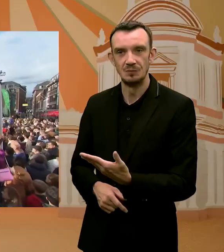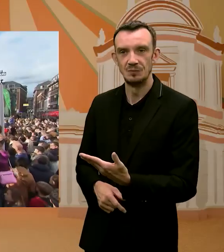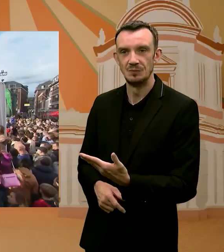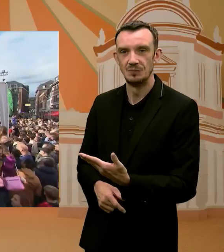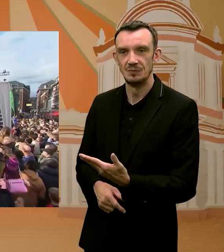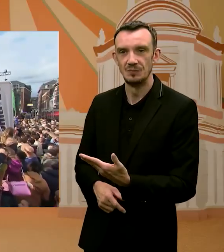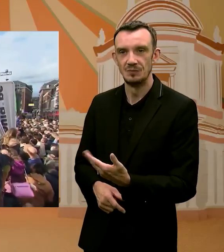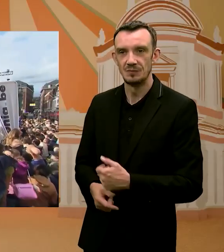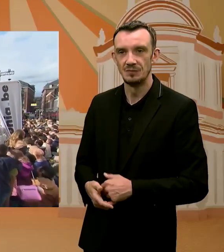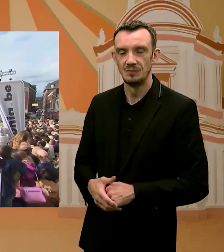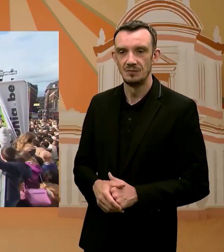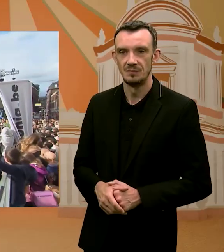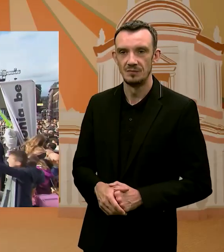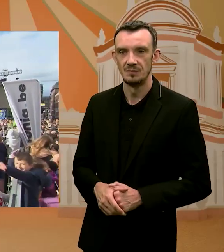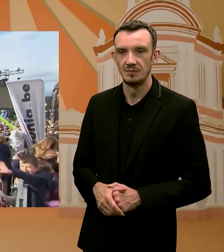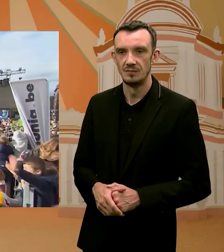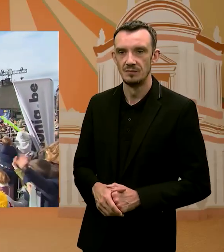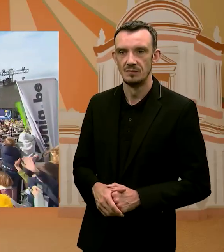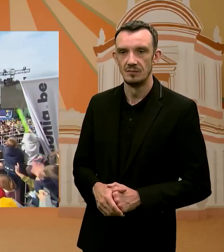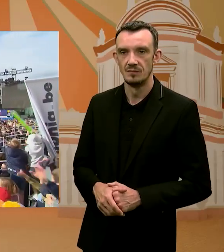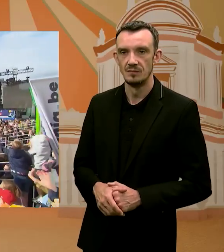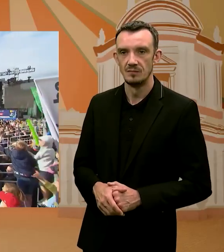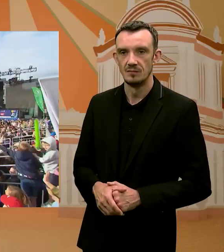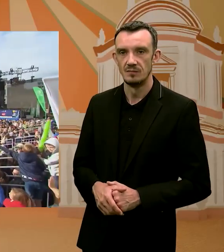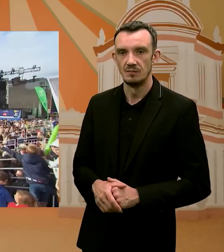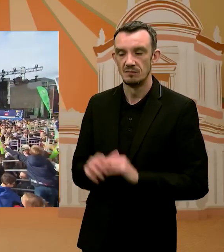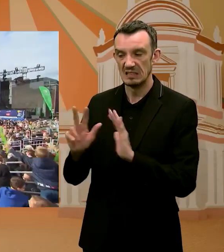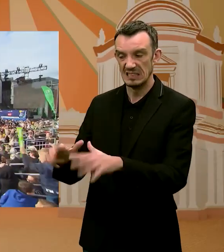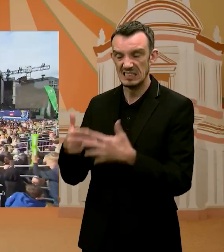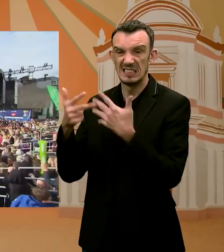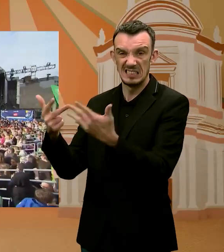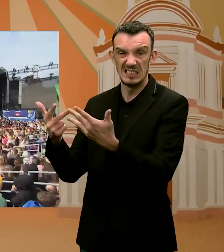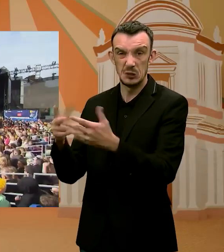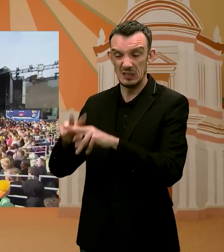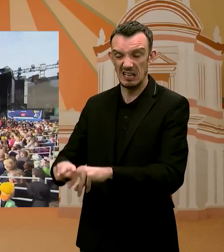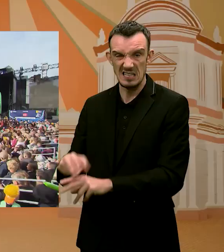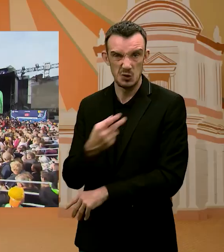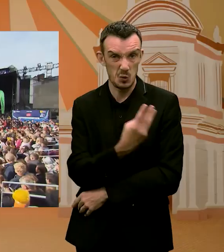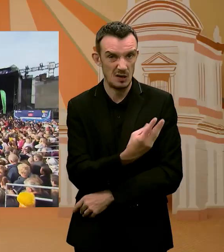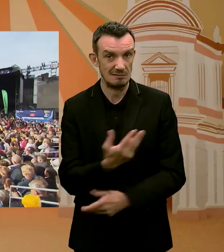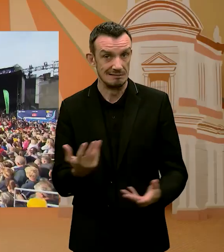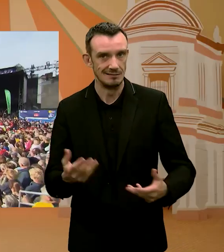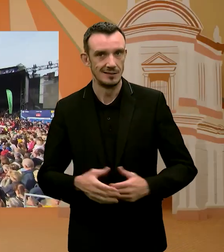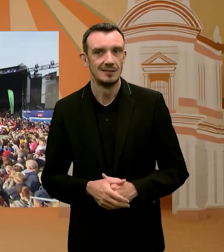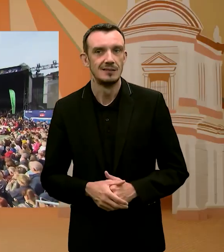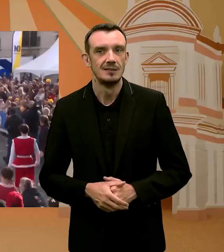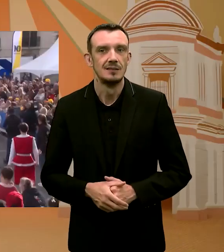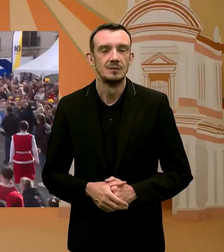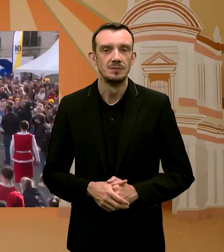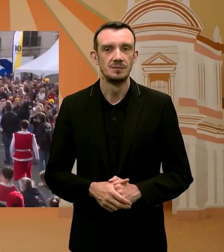reparti. 18 Avresses, je Oh là pense. là là là là là là. Wilmar qui va au contact directement. Oh là. Les pauvres. Ben, ils vont tout donner,